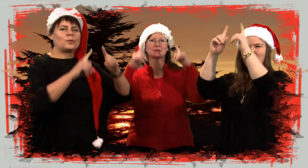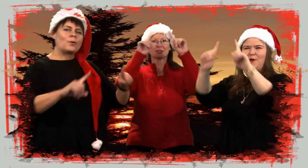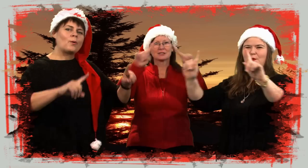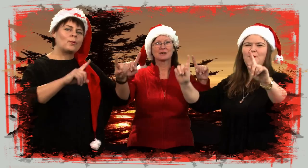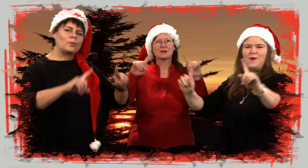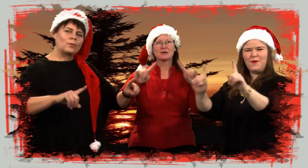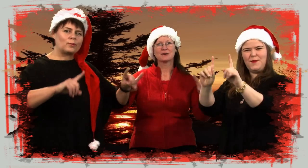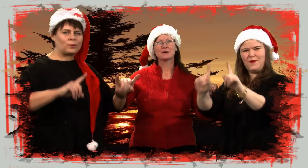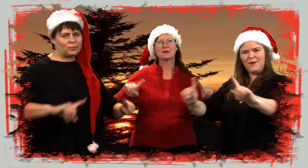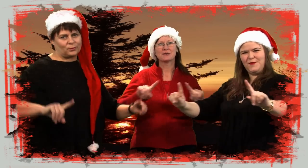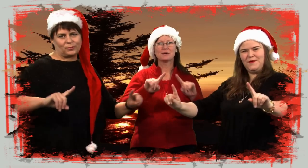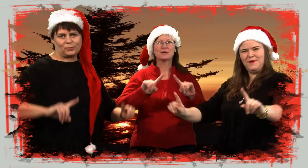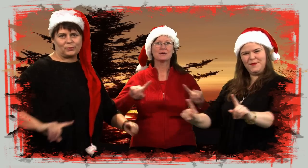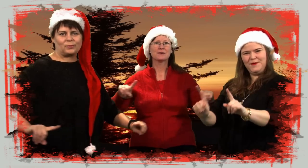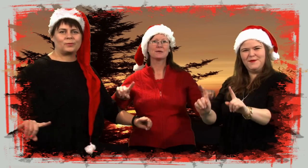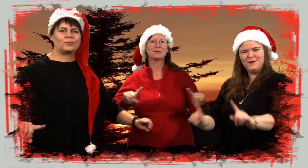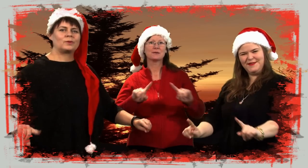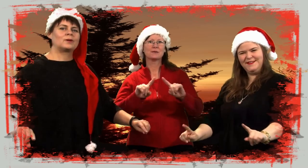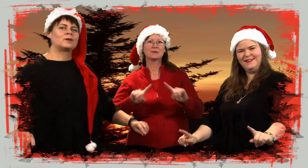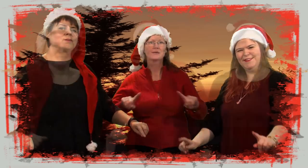jólafílingi